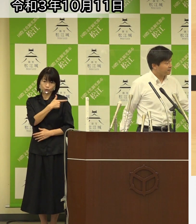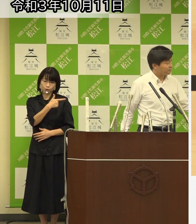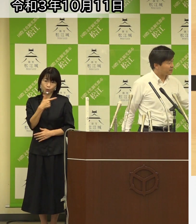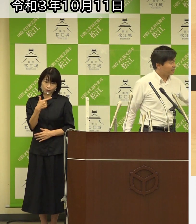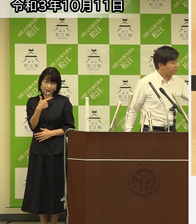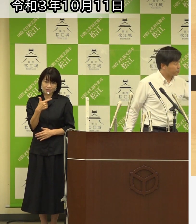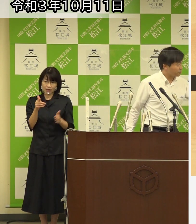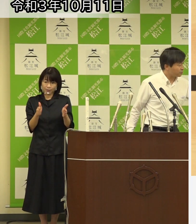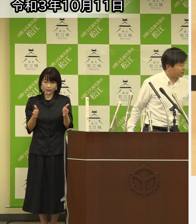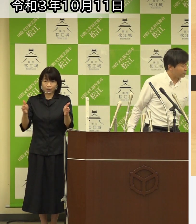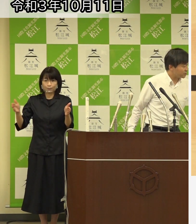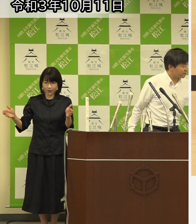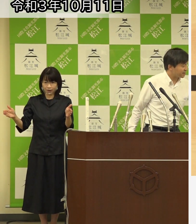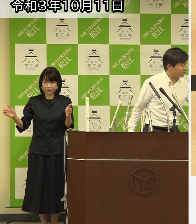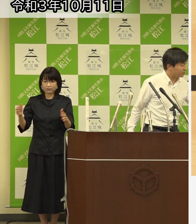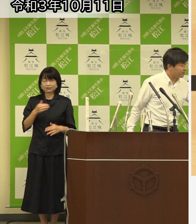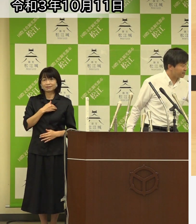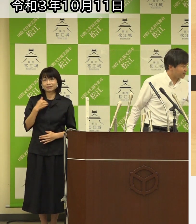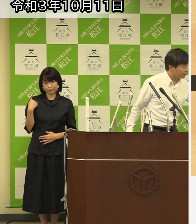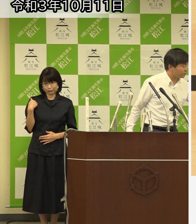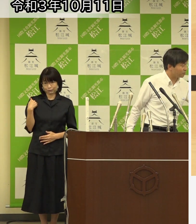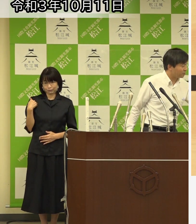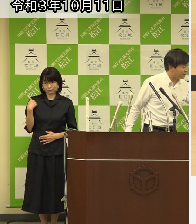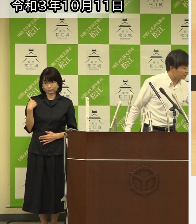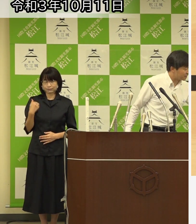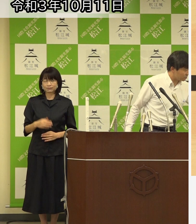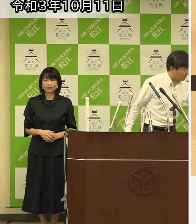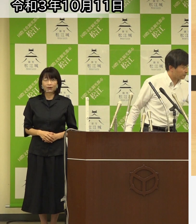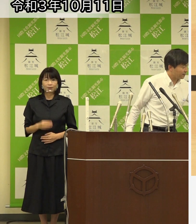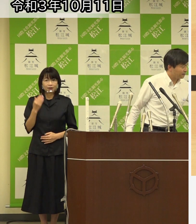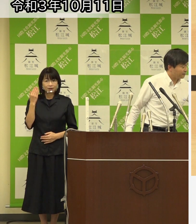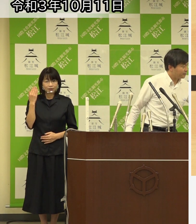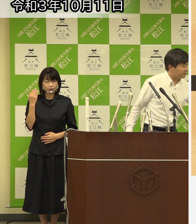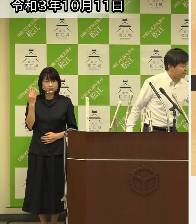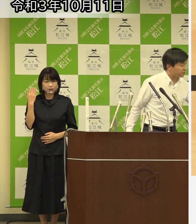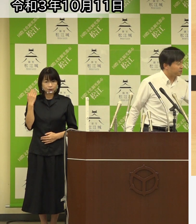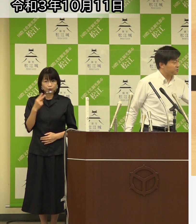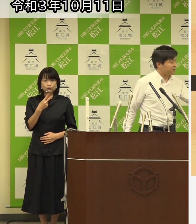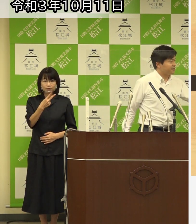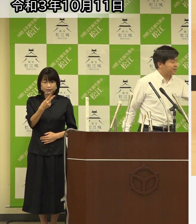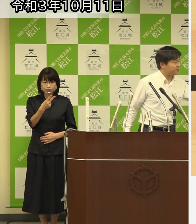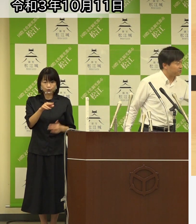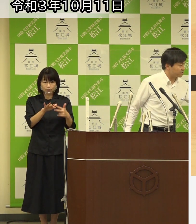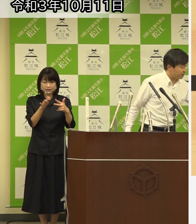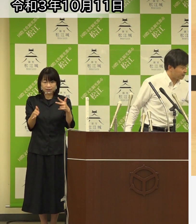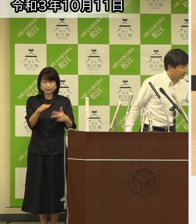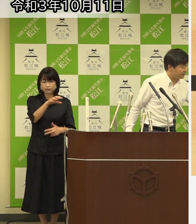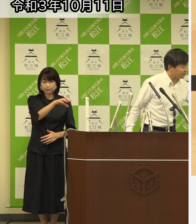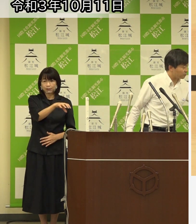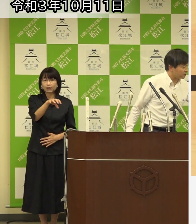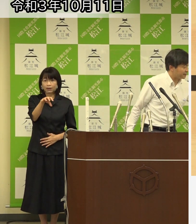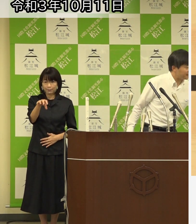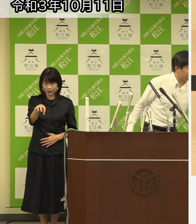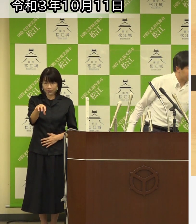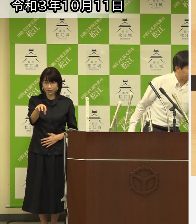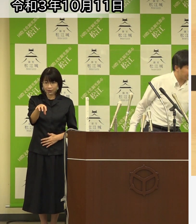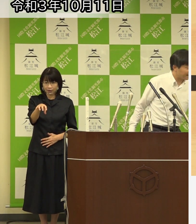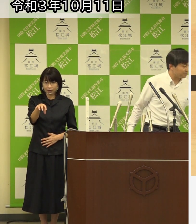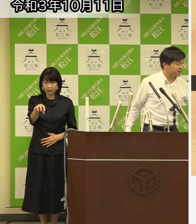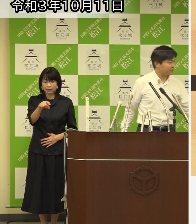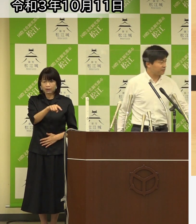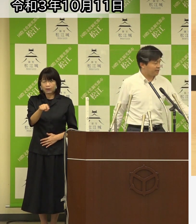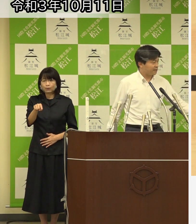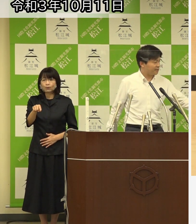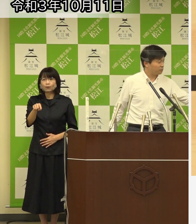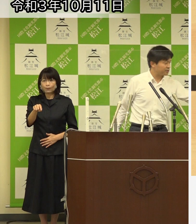。またそのショートステイの実施先として先ほどの2つの施設については引き続き、ただここには年齢制限